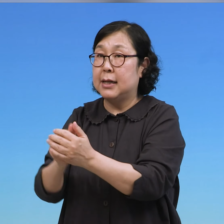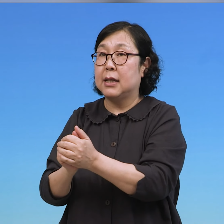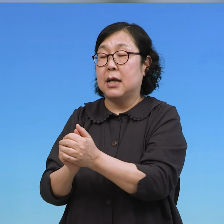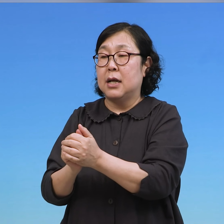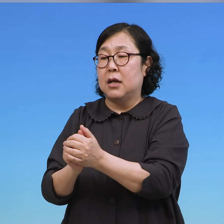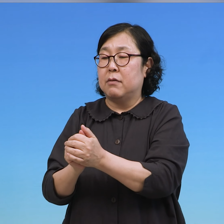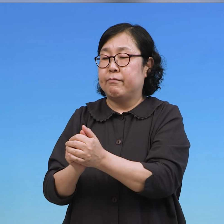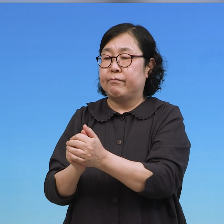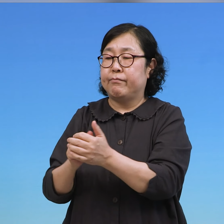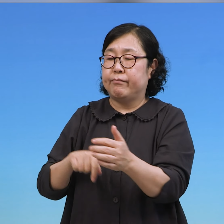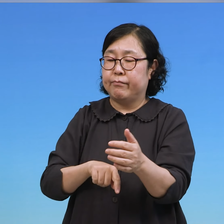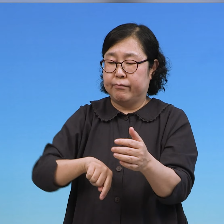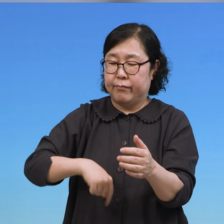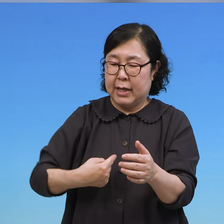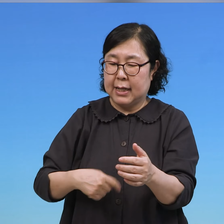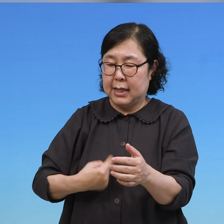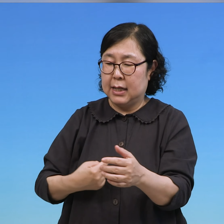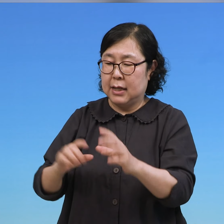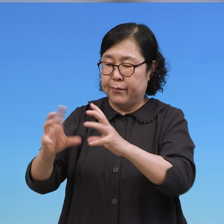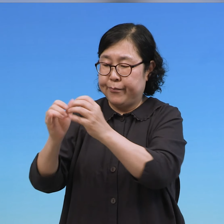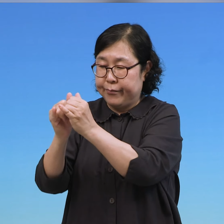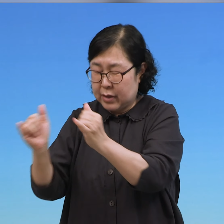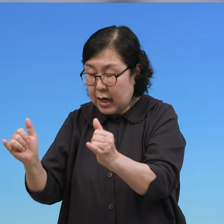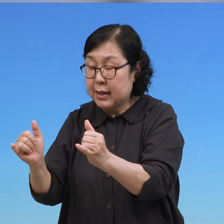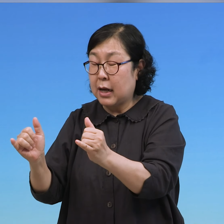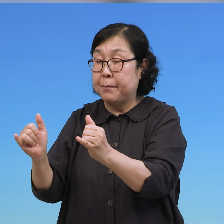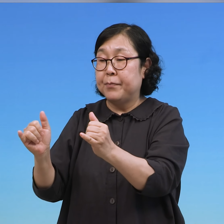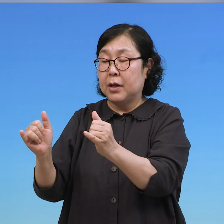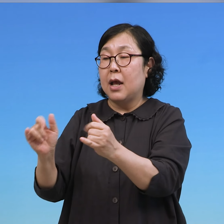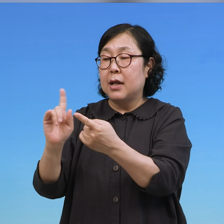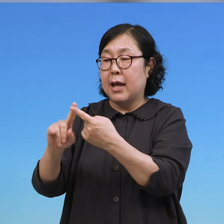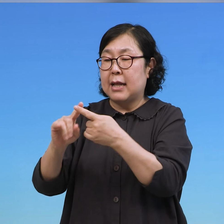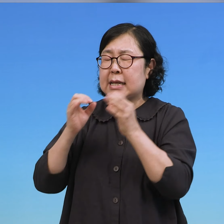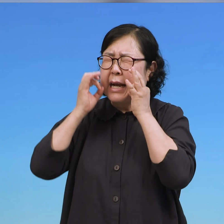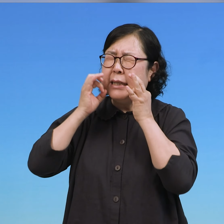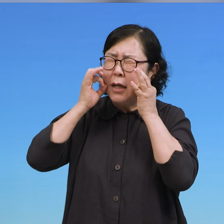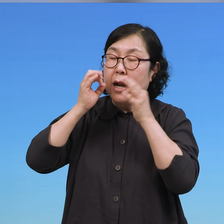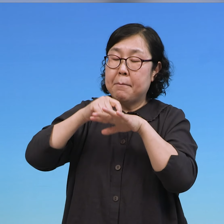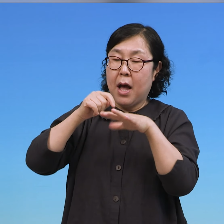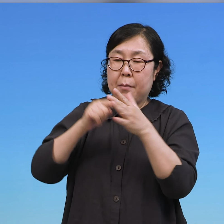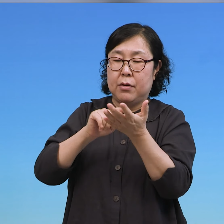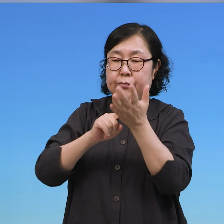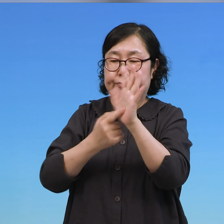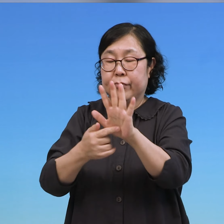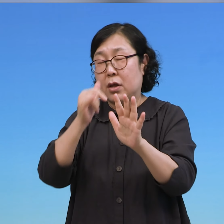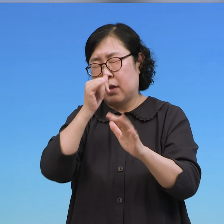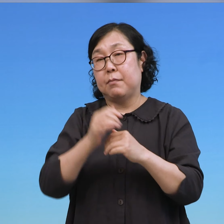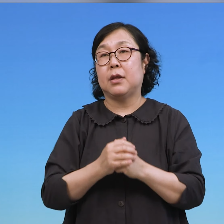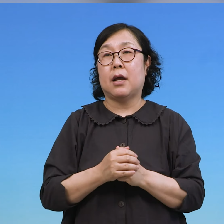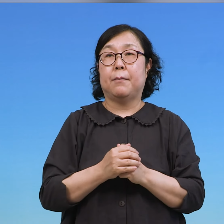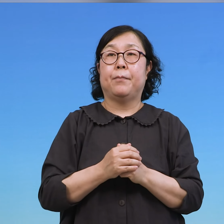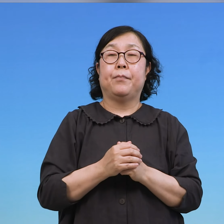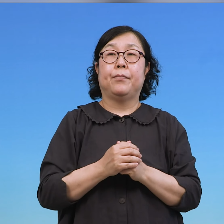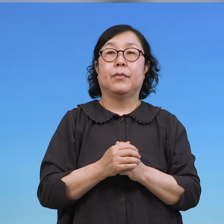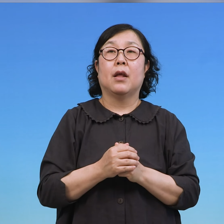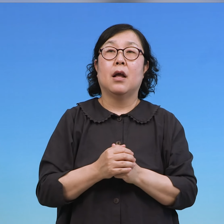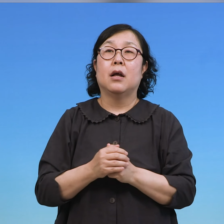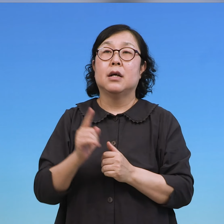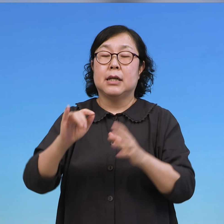자기 동족들에 대한 간절함을 표현하는 거거든. 제가 이 구절을 읽으면서요,